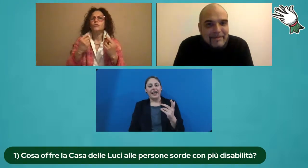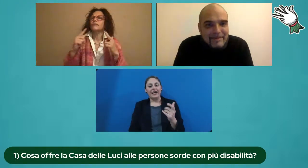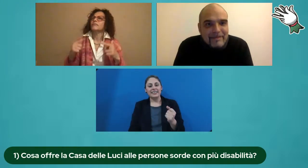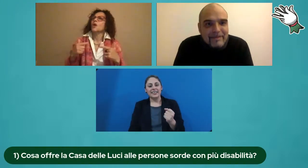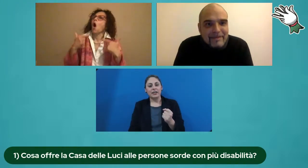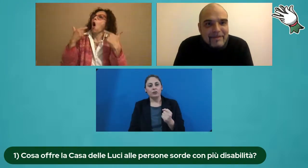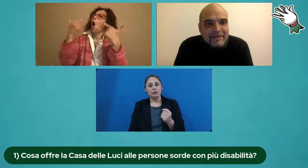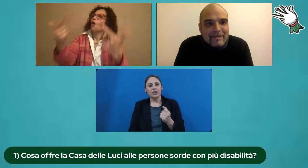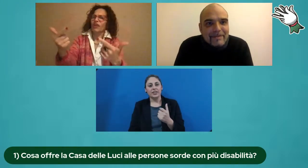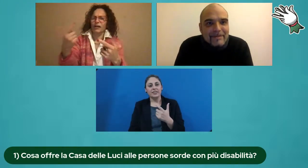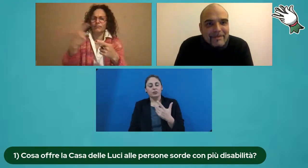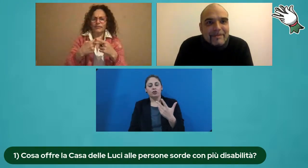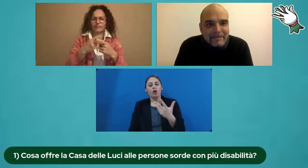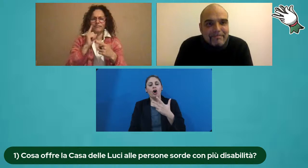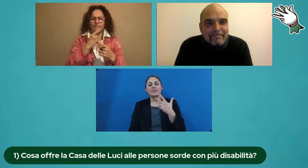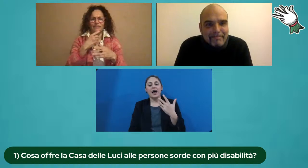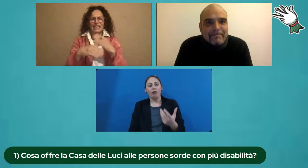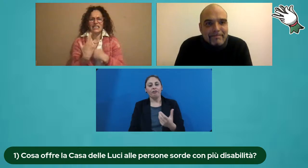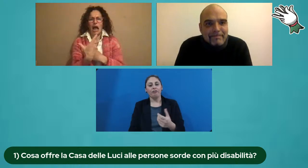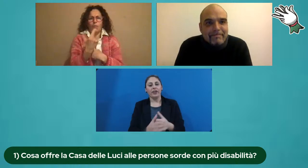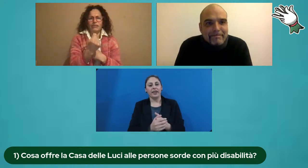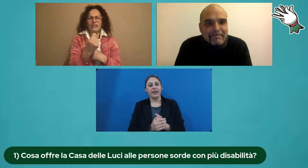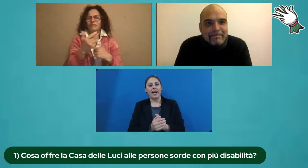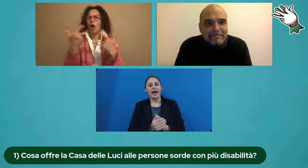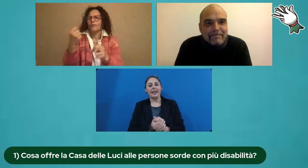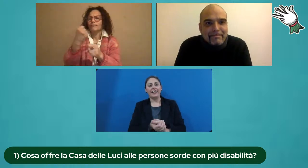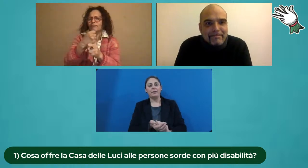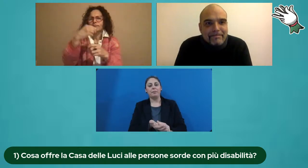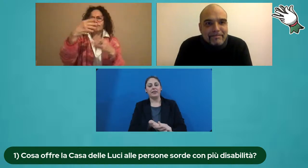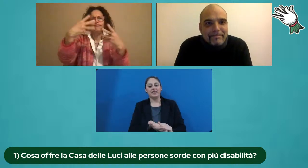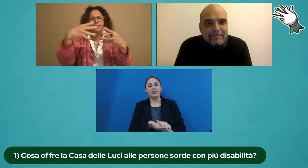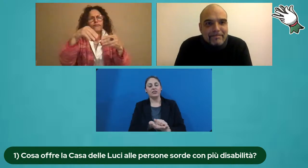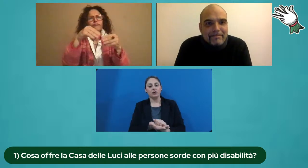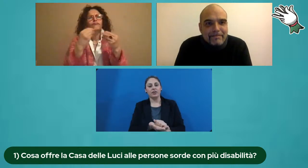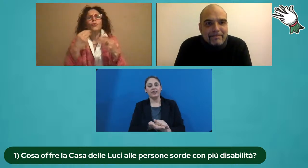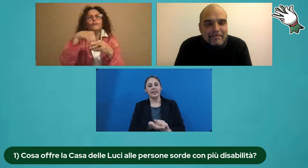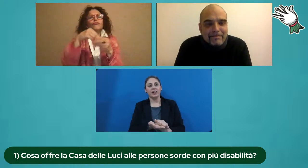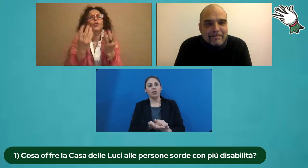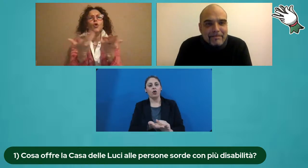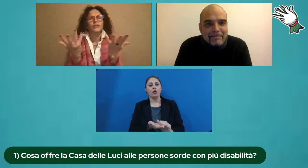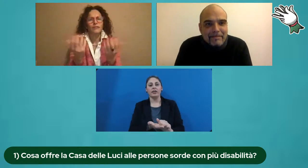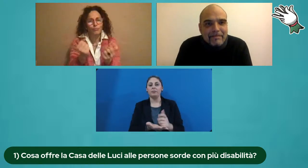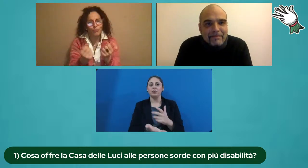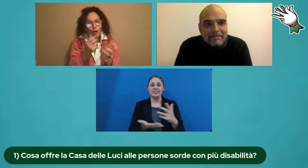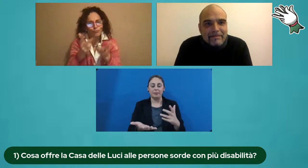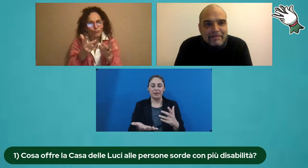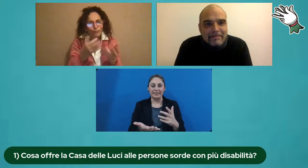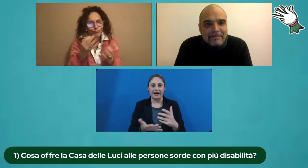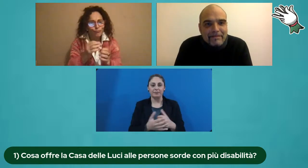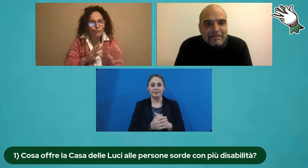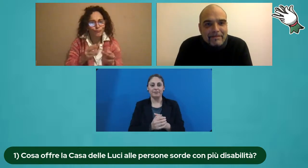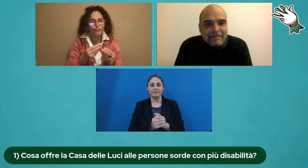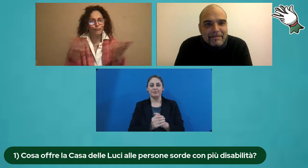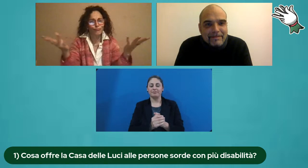La Casa delle Luci, innanzitutto, cosa offre alle persone sorde con più disabilità?